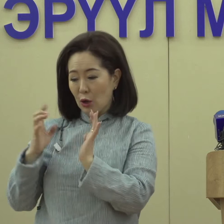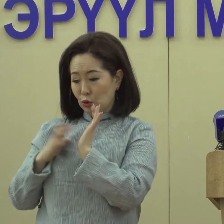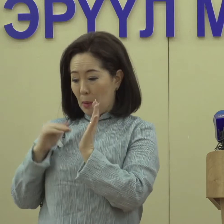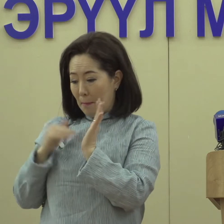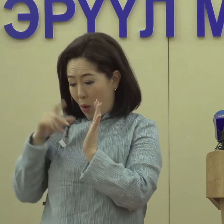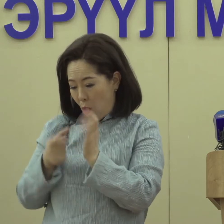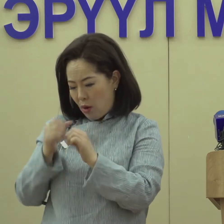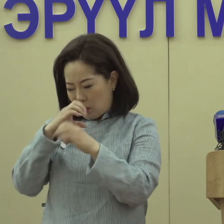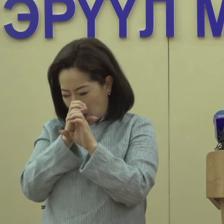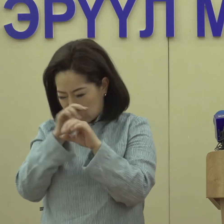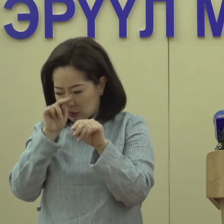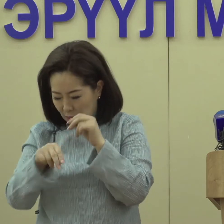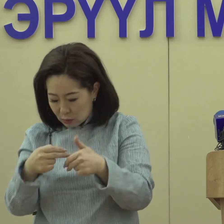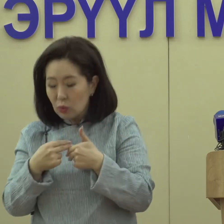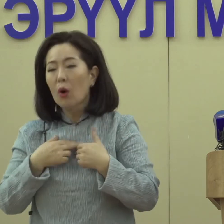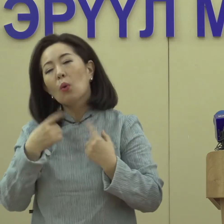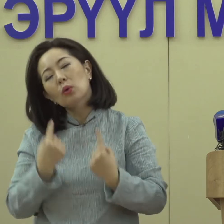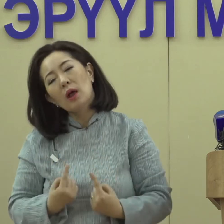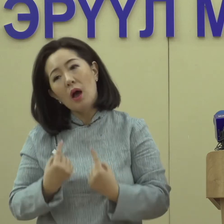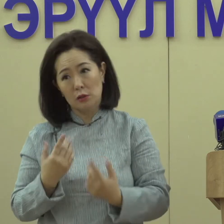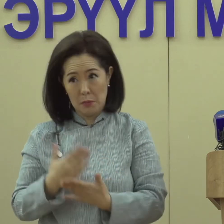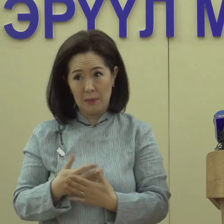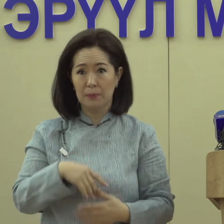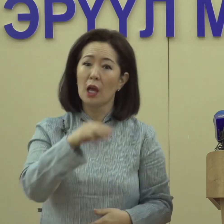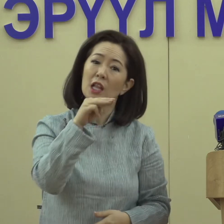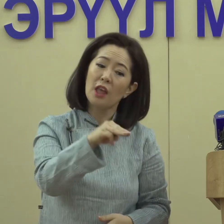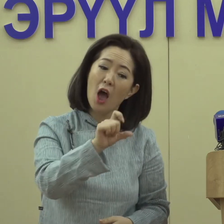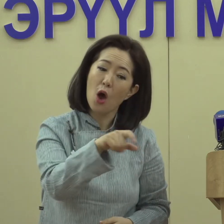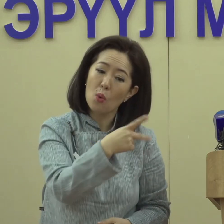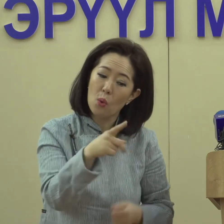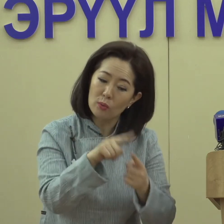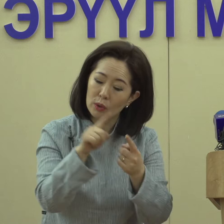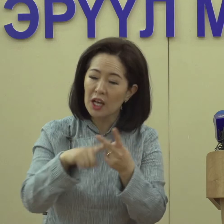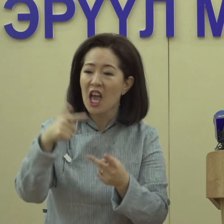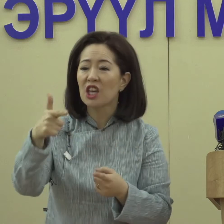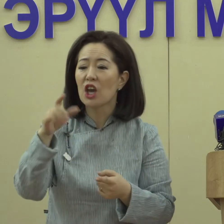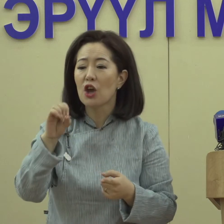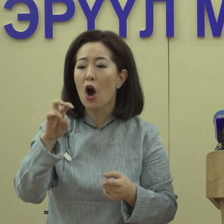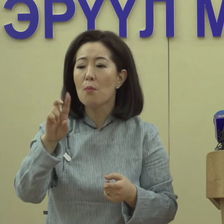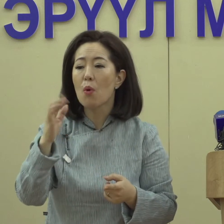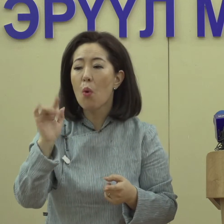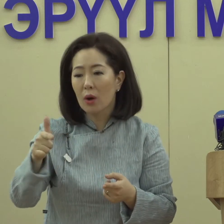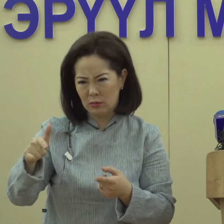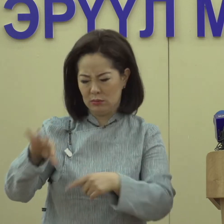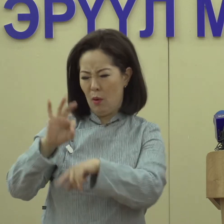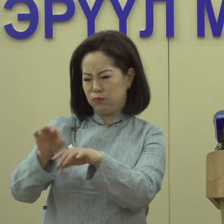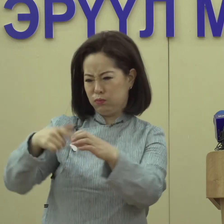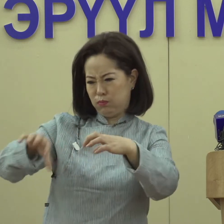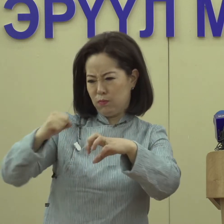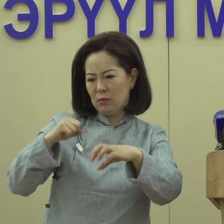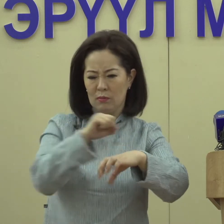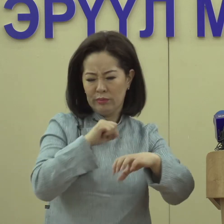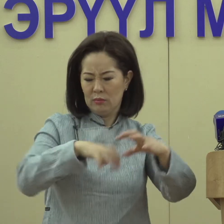шинжилгээний хариугаа хүлээж байна. Дээгүүр Гөмбөх голомтууд нийт халдварын 90% бол эзэлжсэн хэвээр байна. За Дэлхийн эрүүл